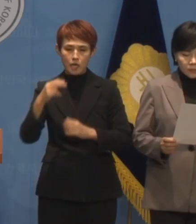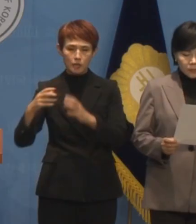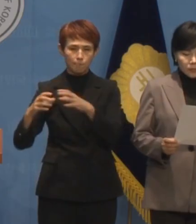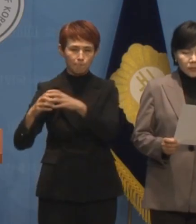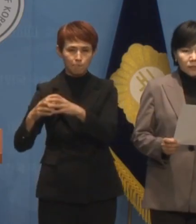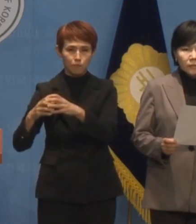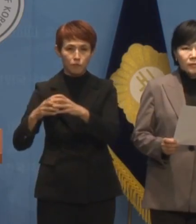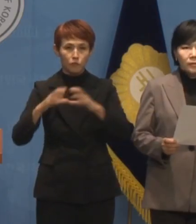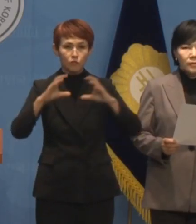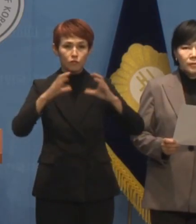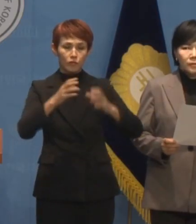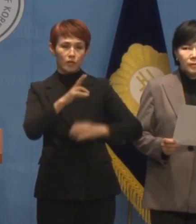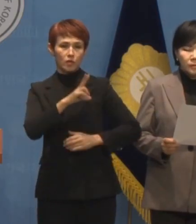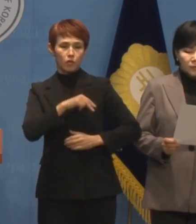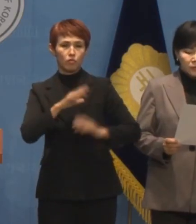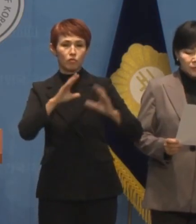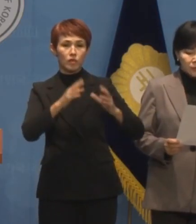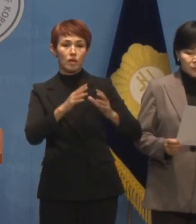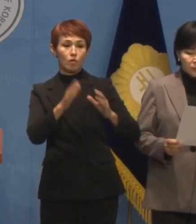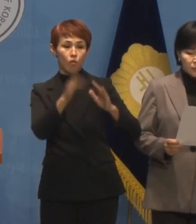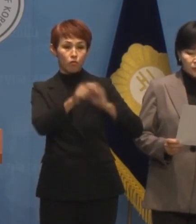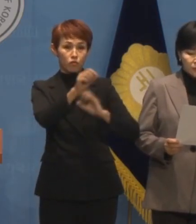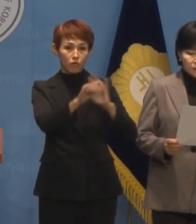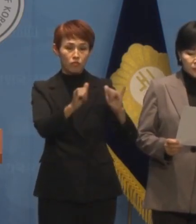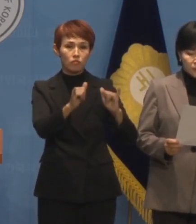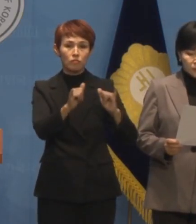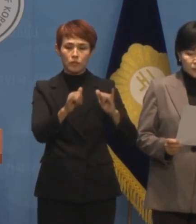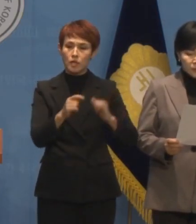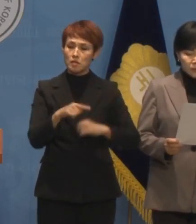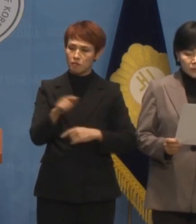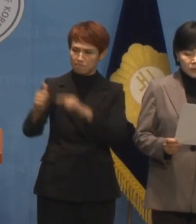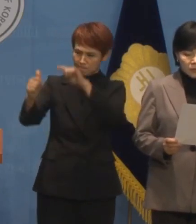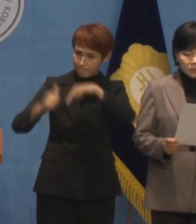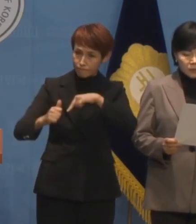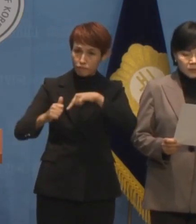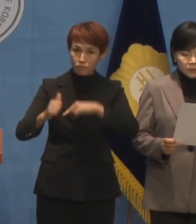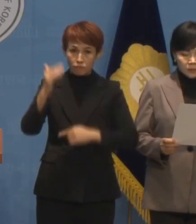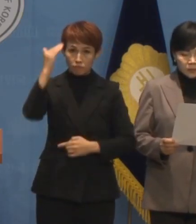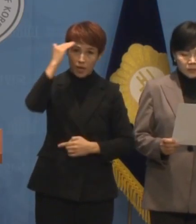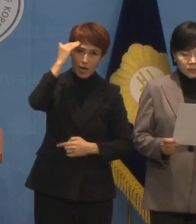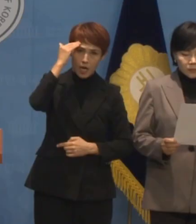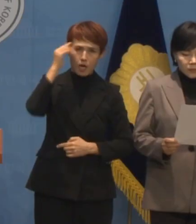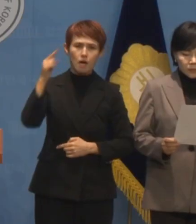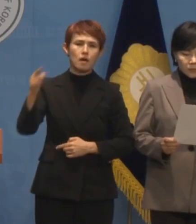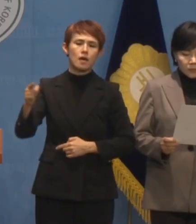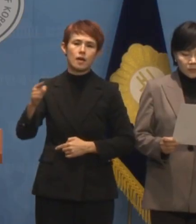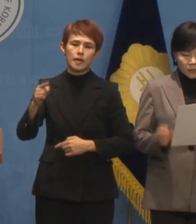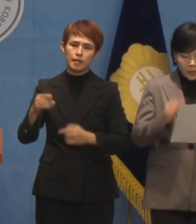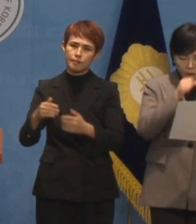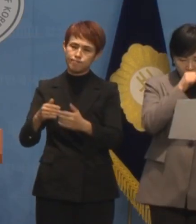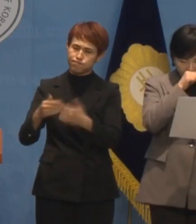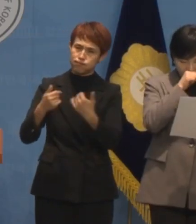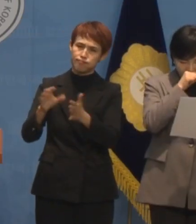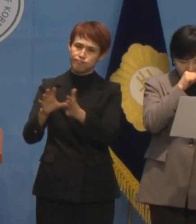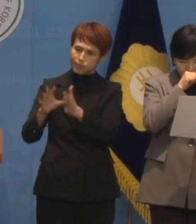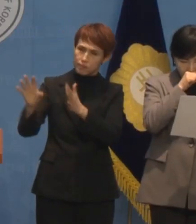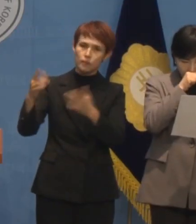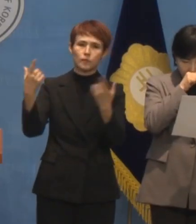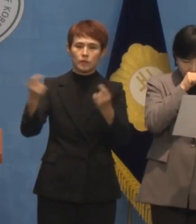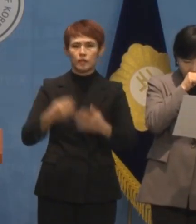공무원의 적법한 동행명령장 송달을 방해한 것이야말로 저열하고 폭력적인 정치